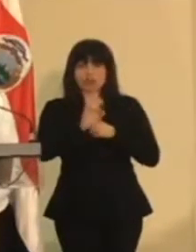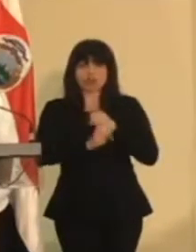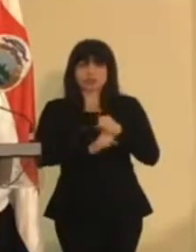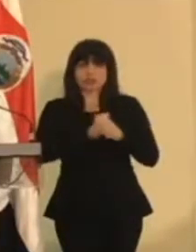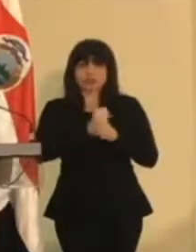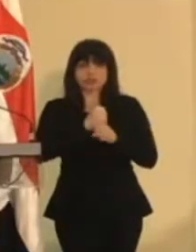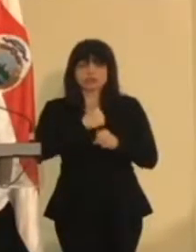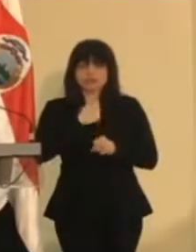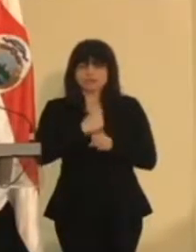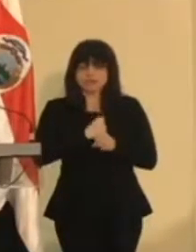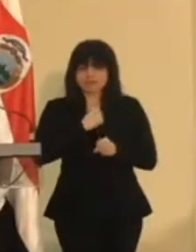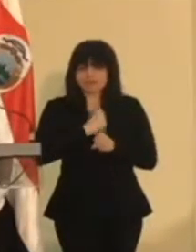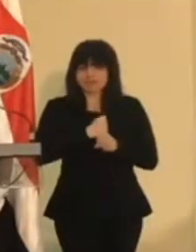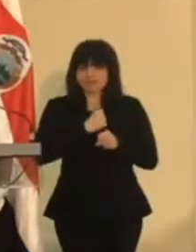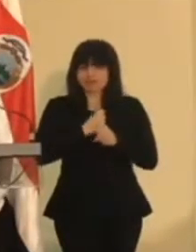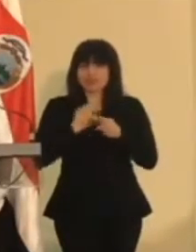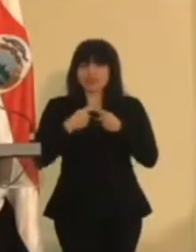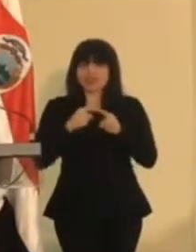he trabajado